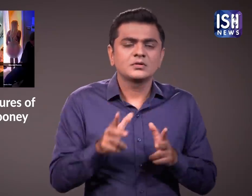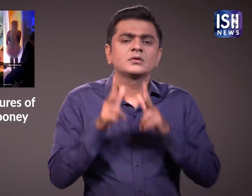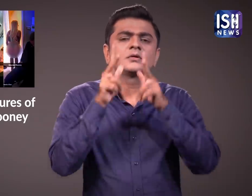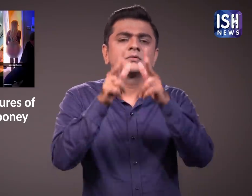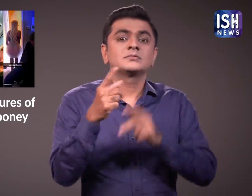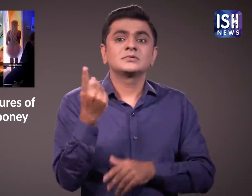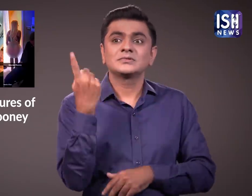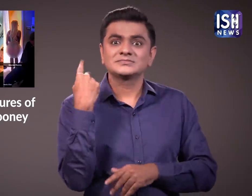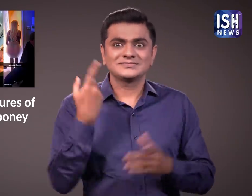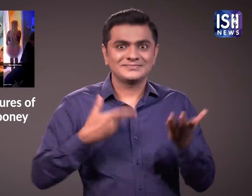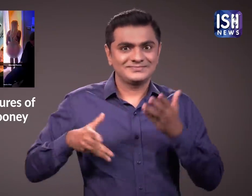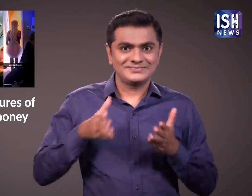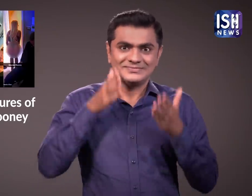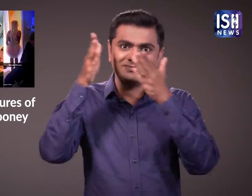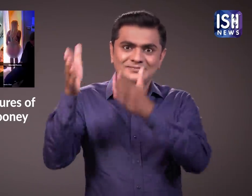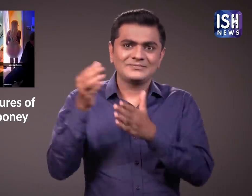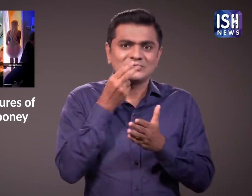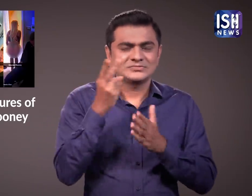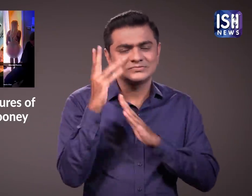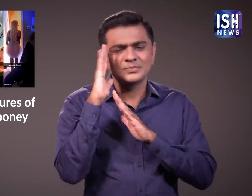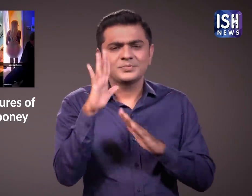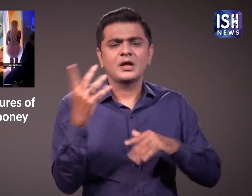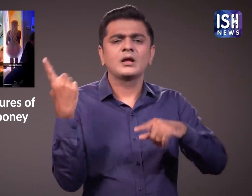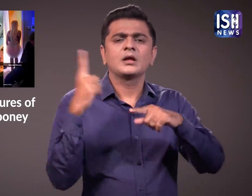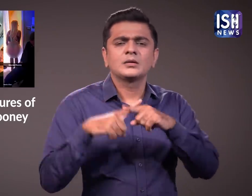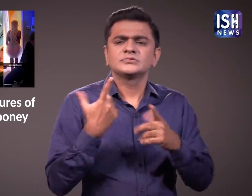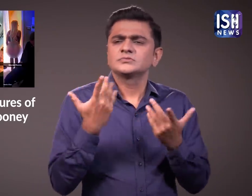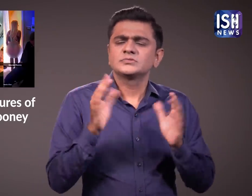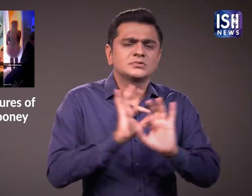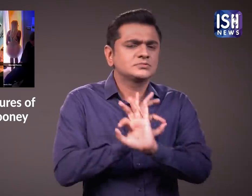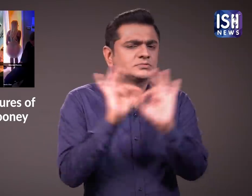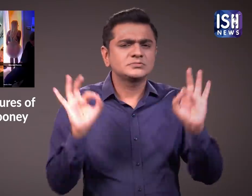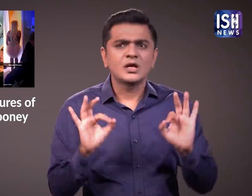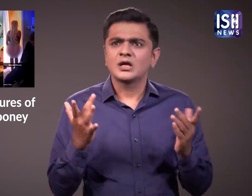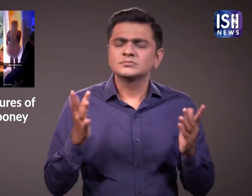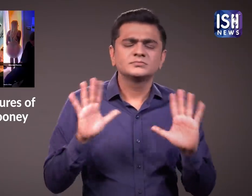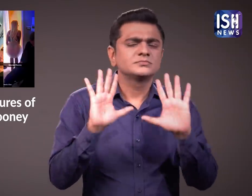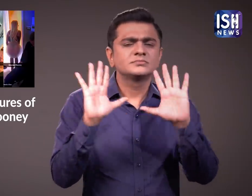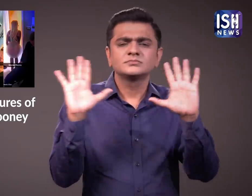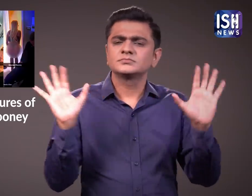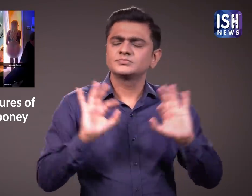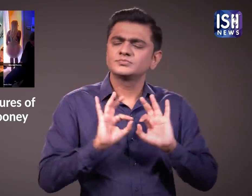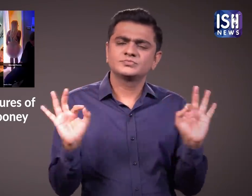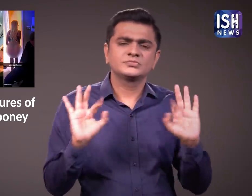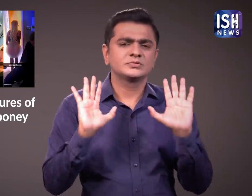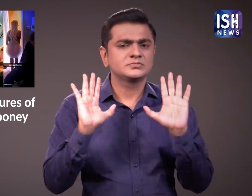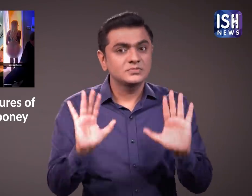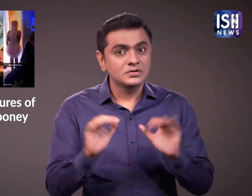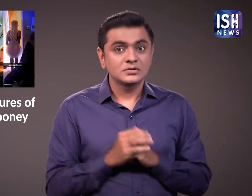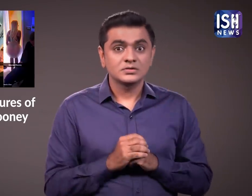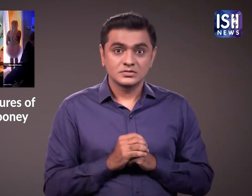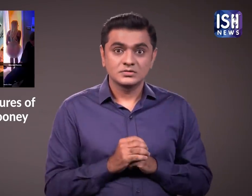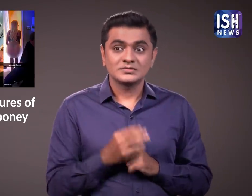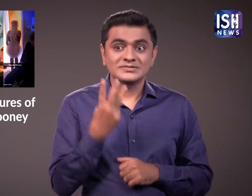रूनी के दोस्तों ने कहा कि होटेल में कुछ नहीं हुआ।